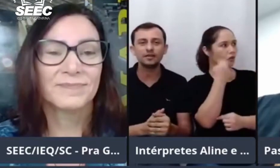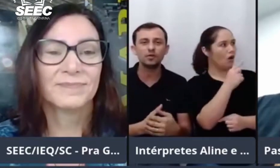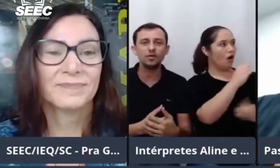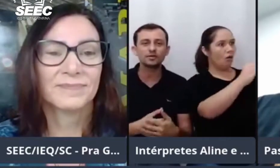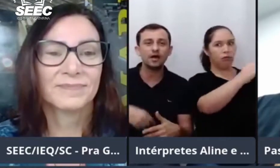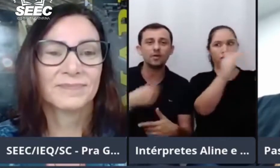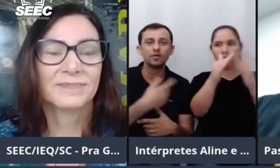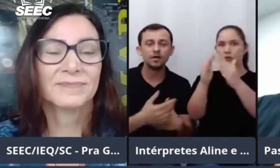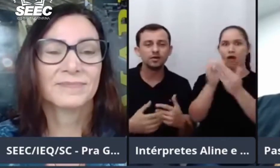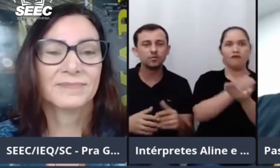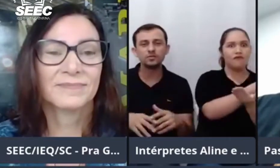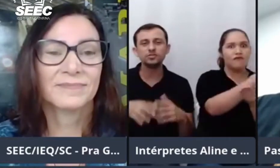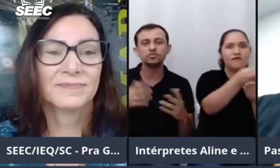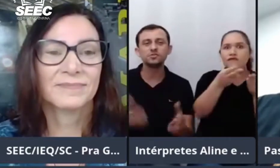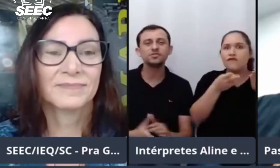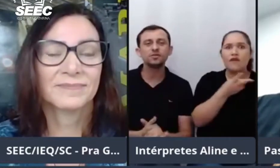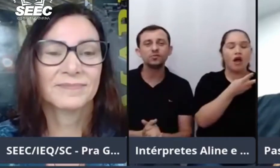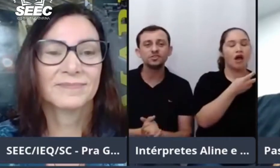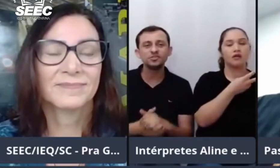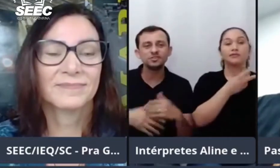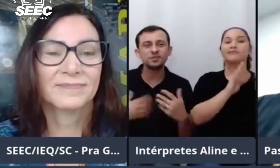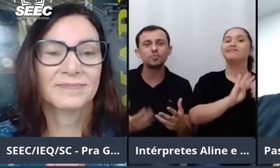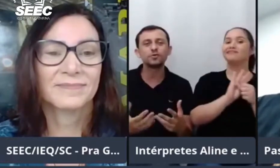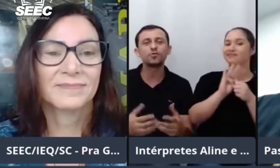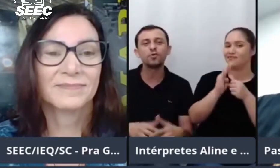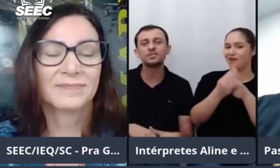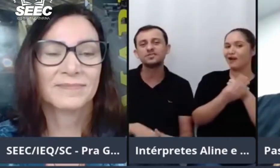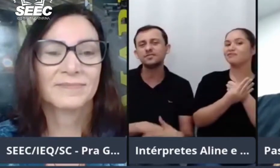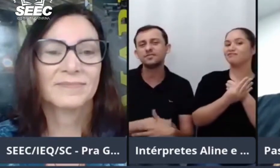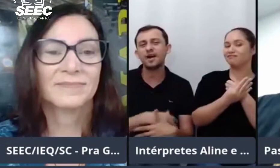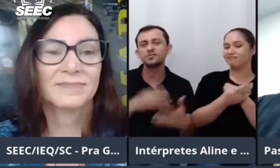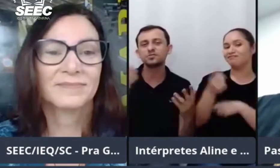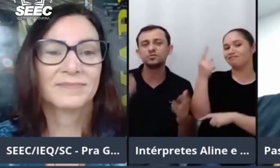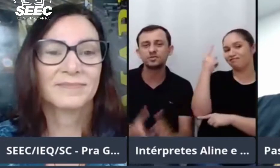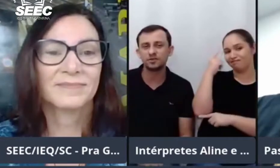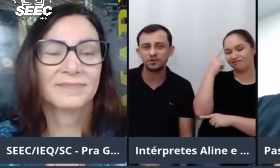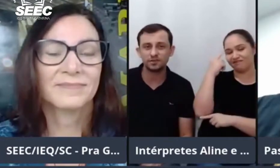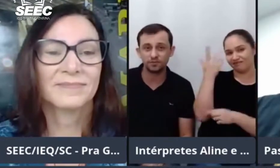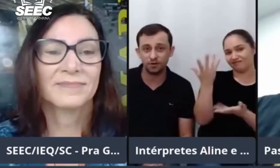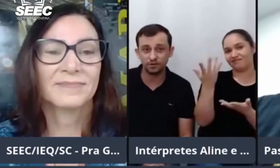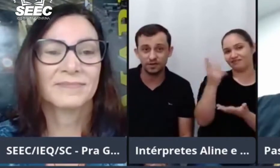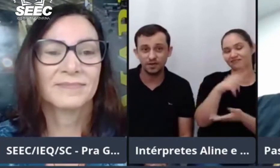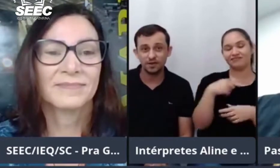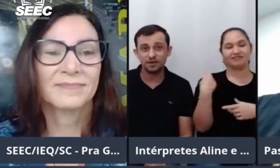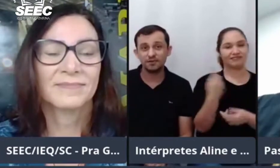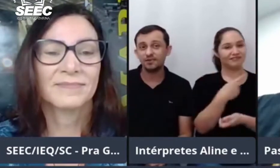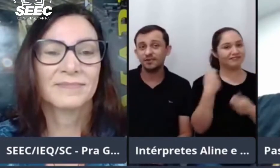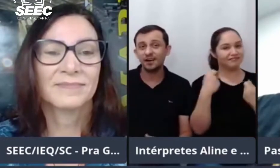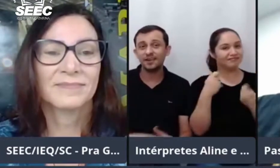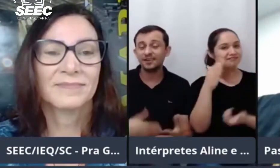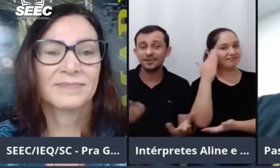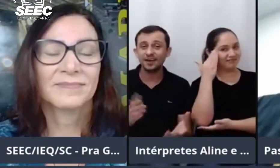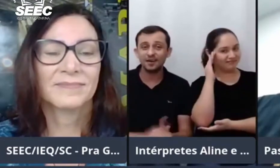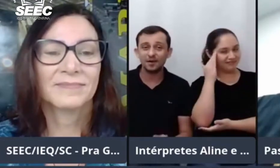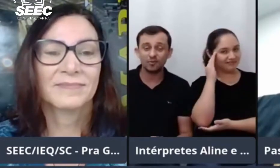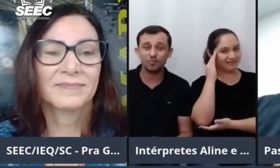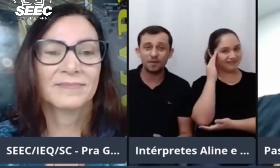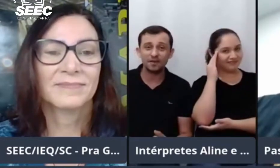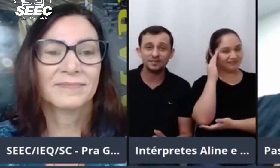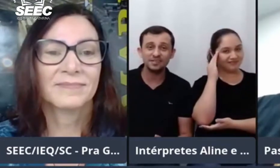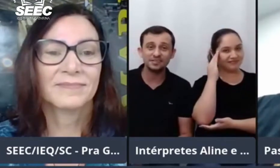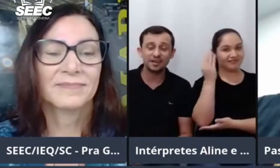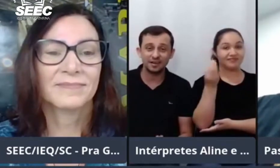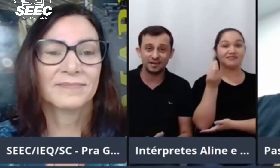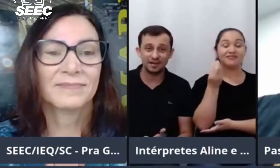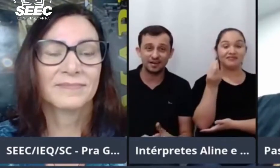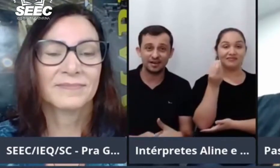mora lá na rua tal, e quando a gente se deu por conta, tinha vários surdos na nossa volta, e aí, como a